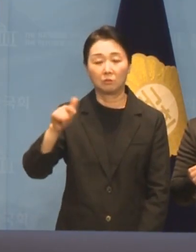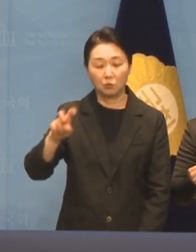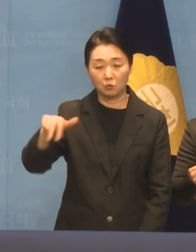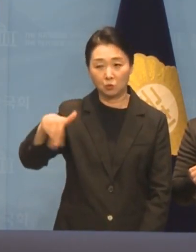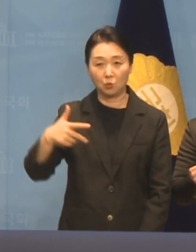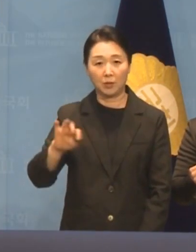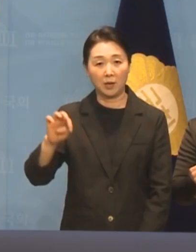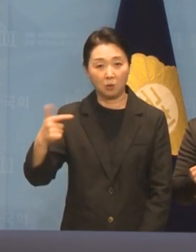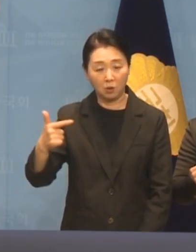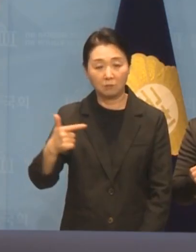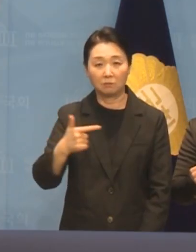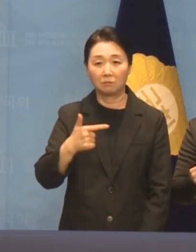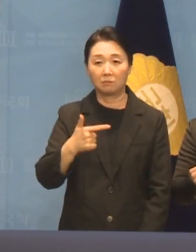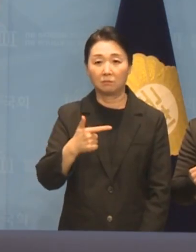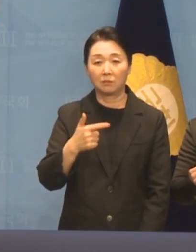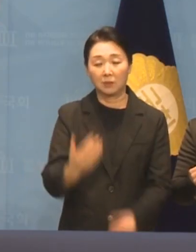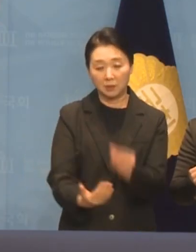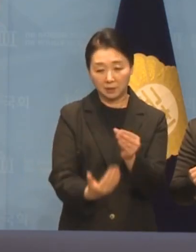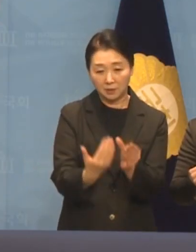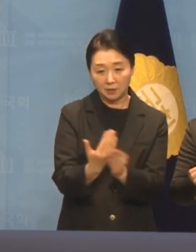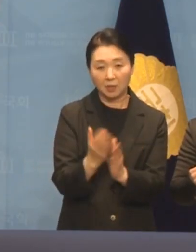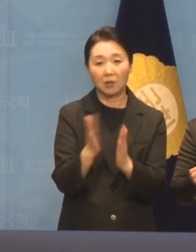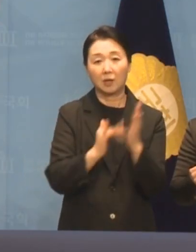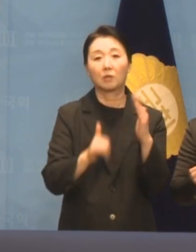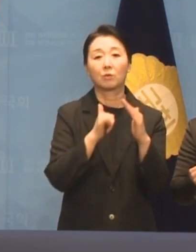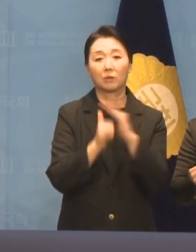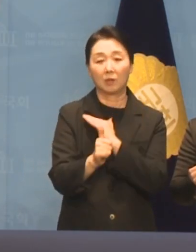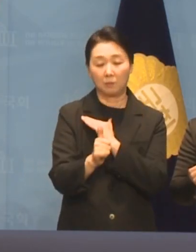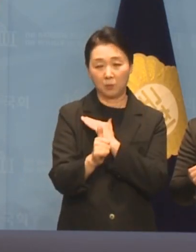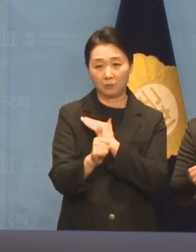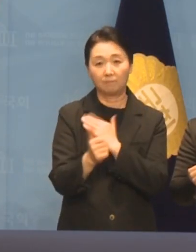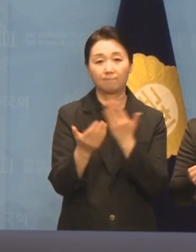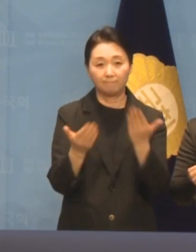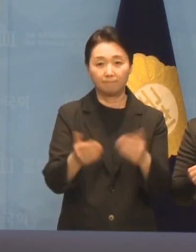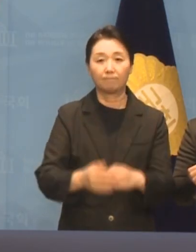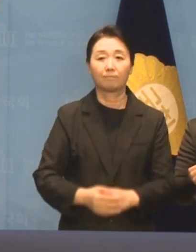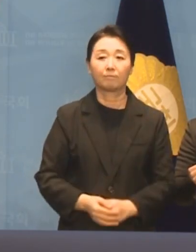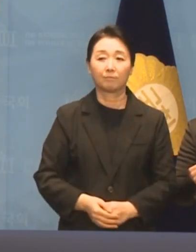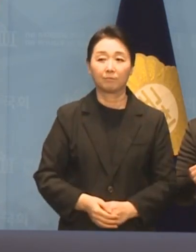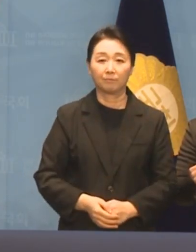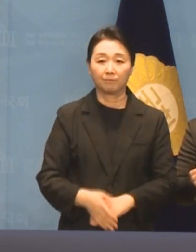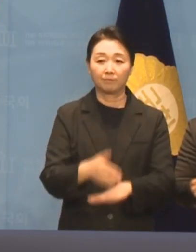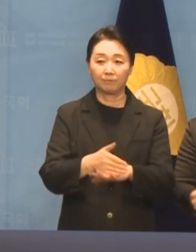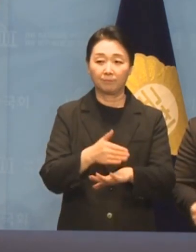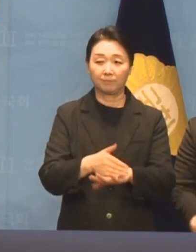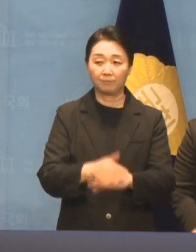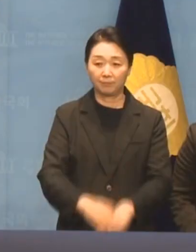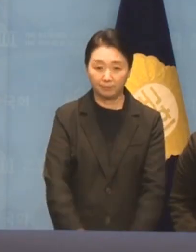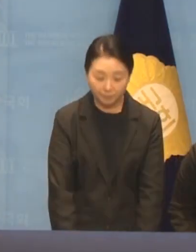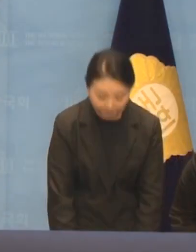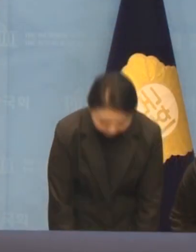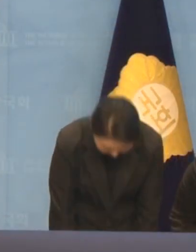조계원, 여순 사건 유족회 대표 일동 이상입니다. 감사합니다.